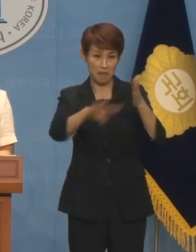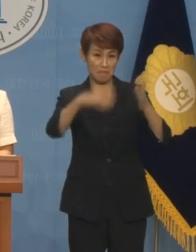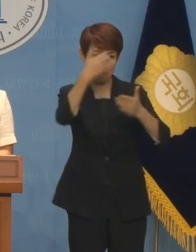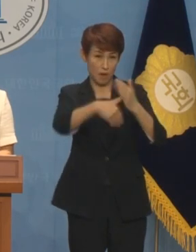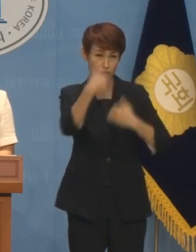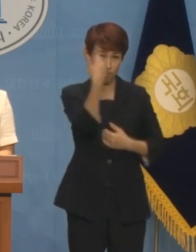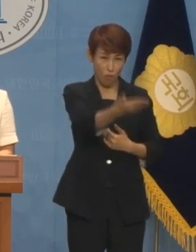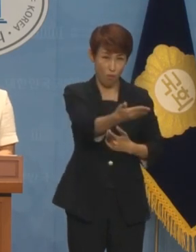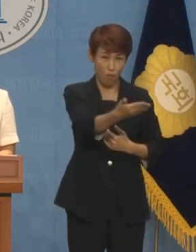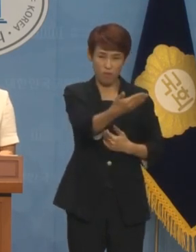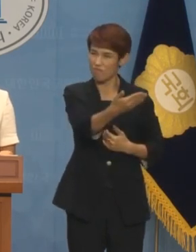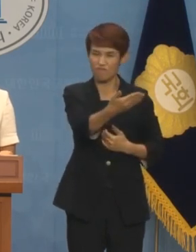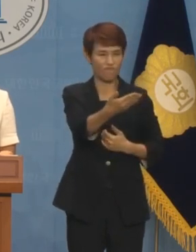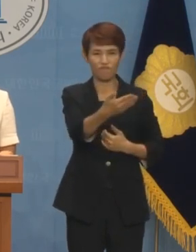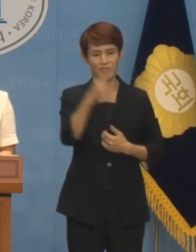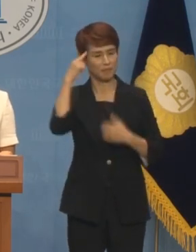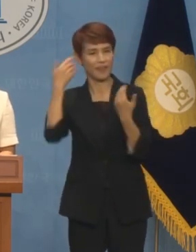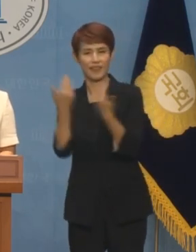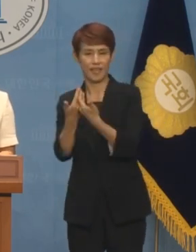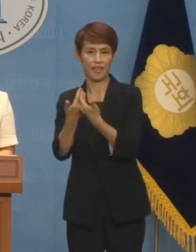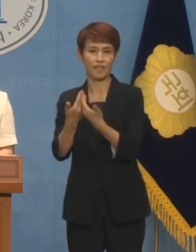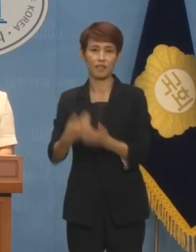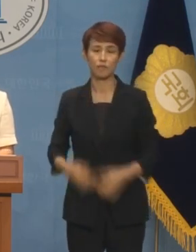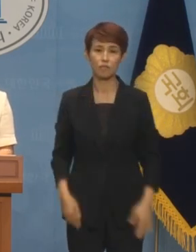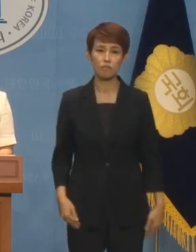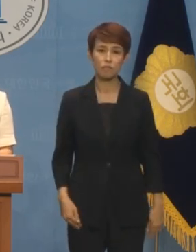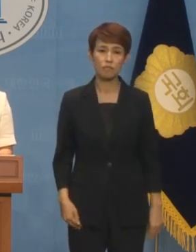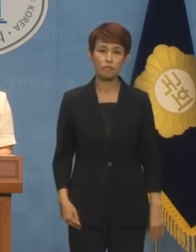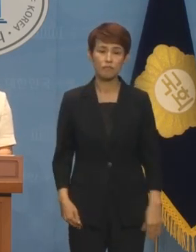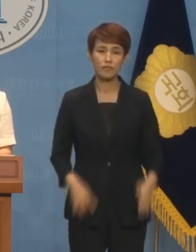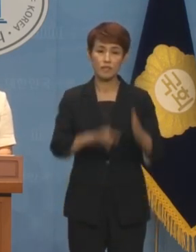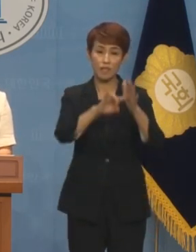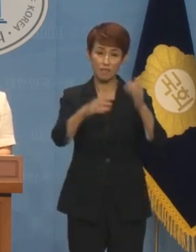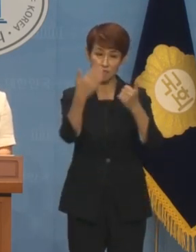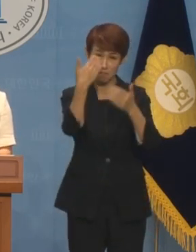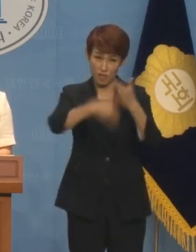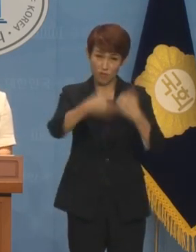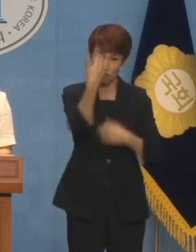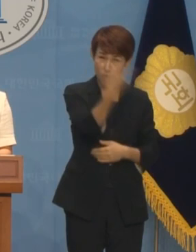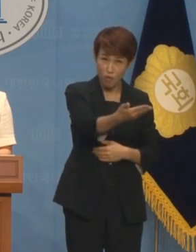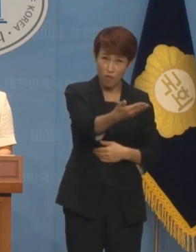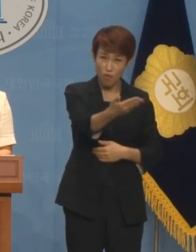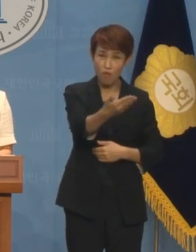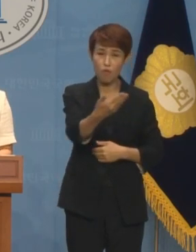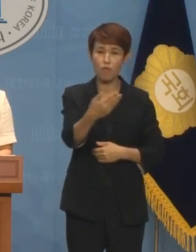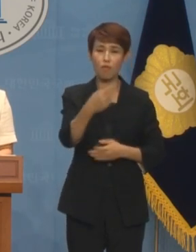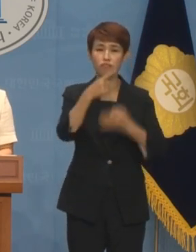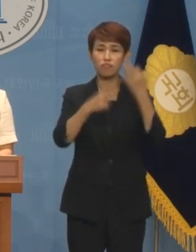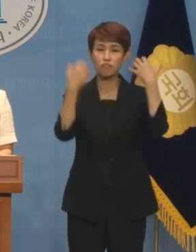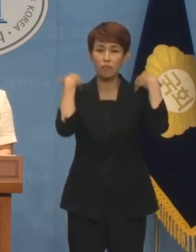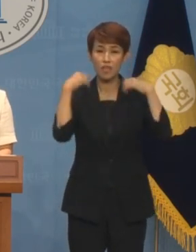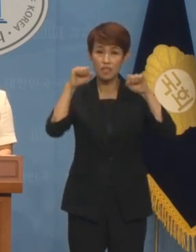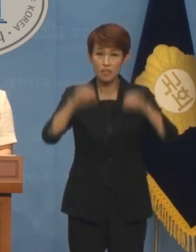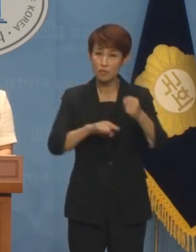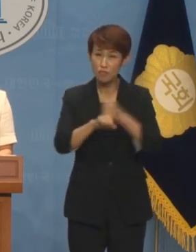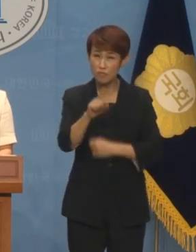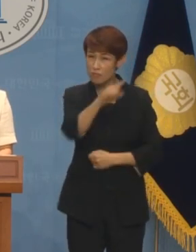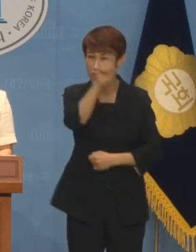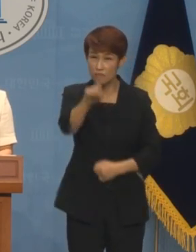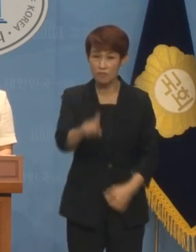반대합니다. 초부자 감세가 윤석열 정권의 유일한 존재 이유입니까? 윤석열